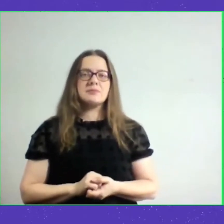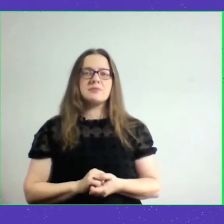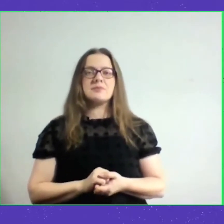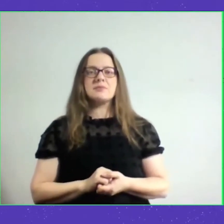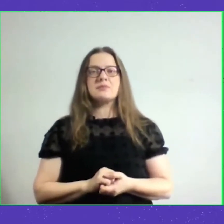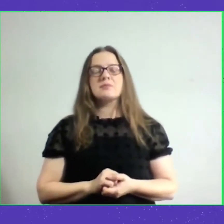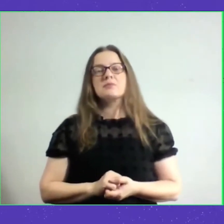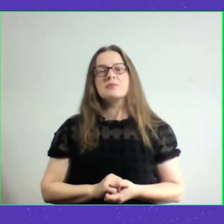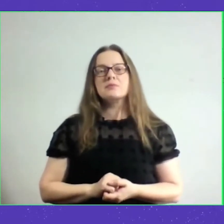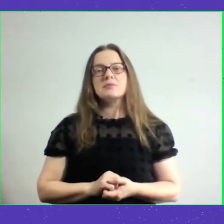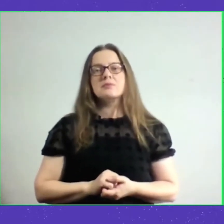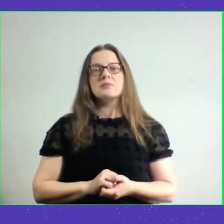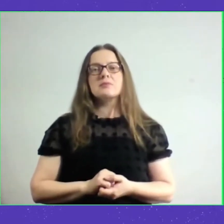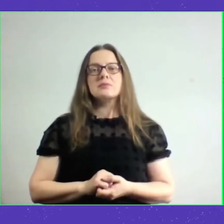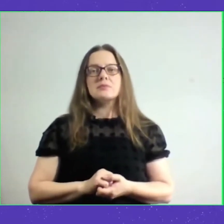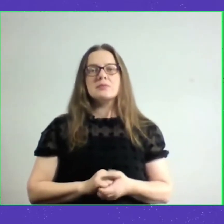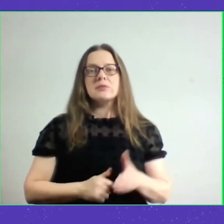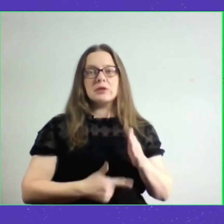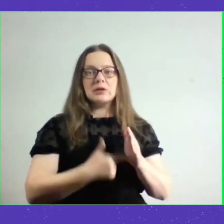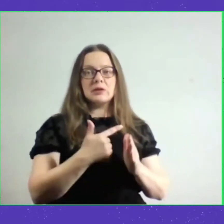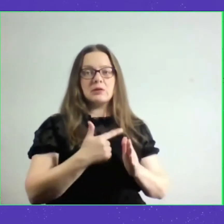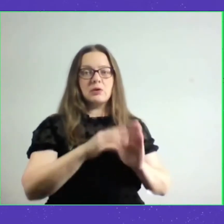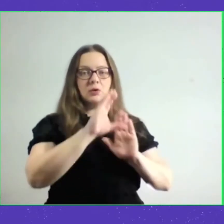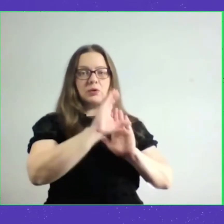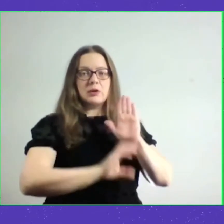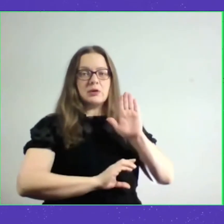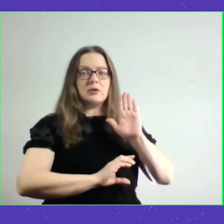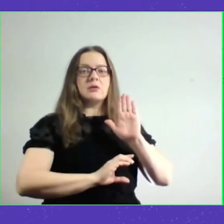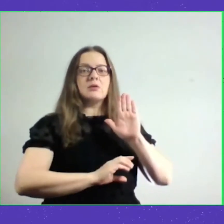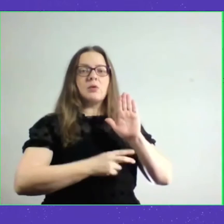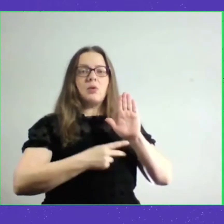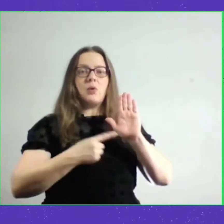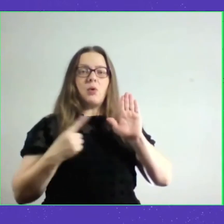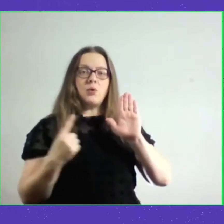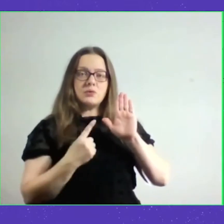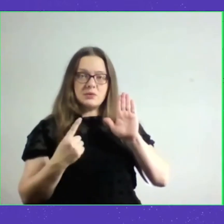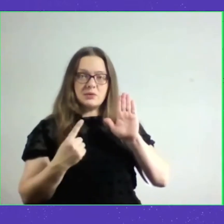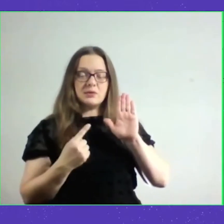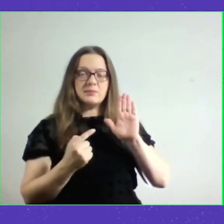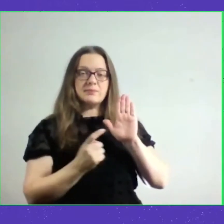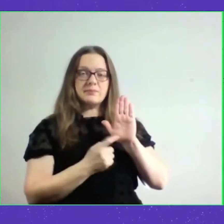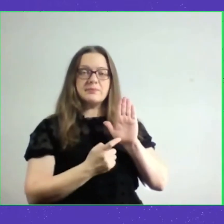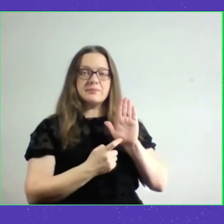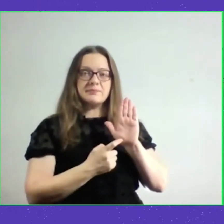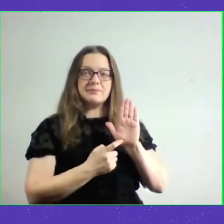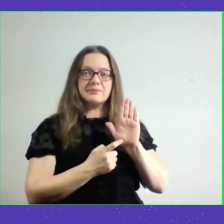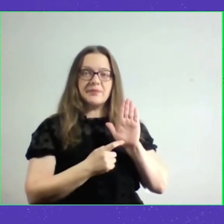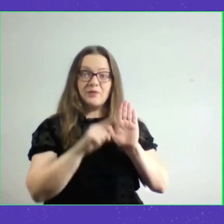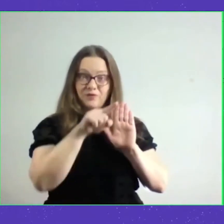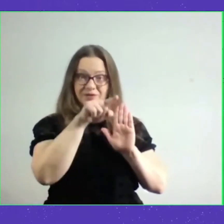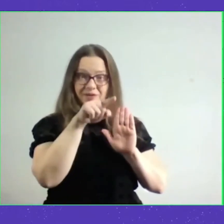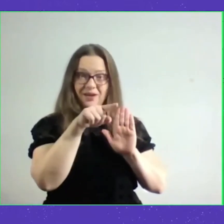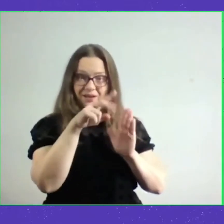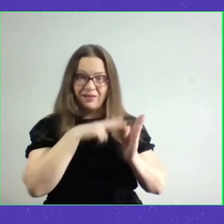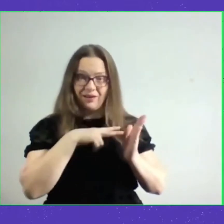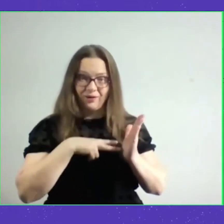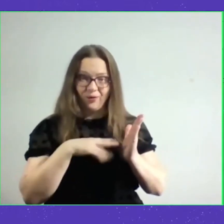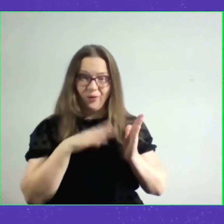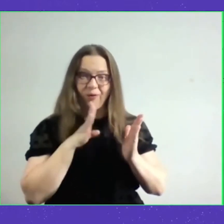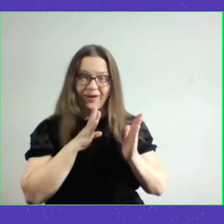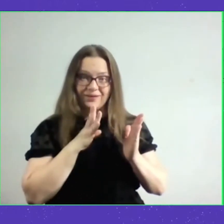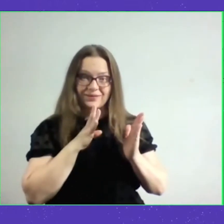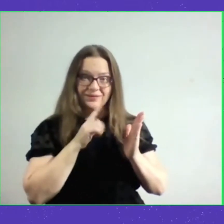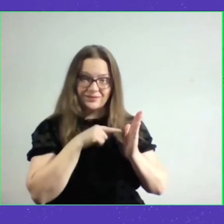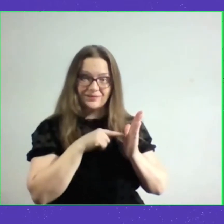versículo? Ninguém? Opa, apareceu uma mão ali. Eu tenho certeza que vocês já leram, mas vamos